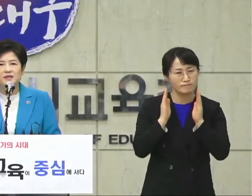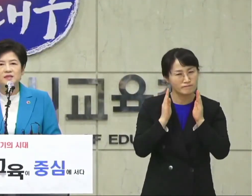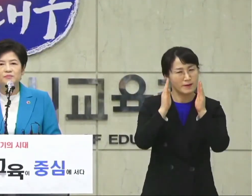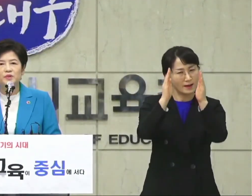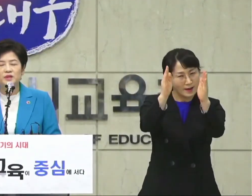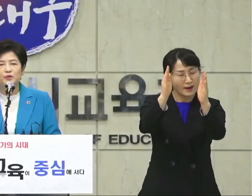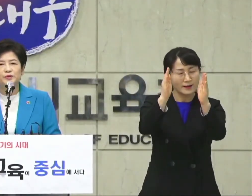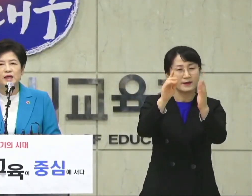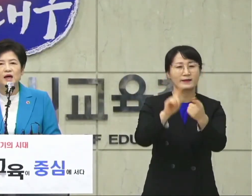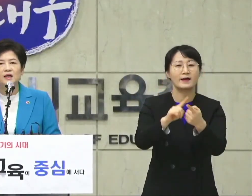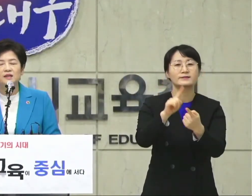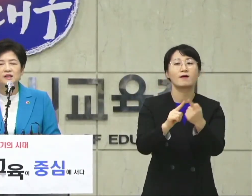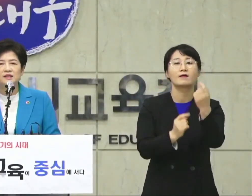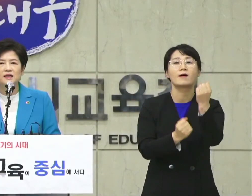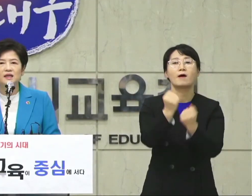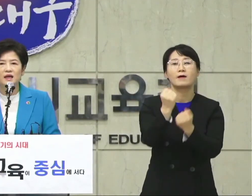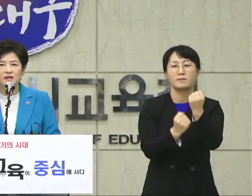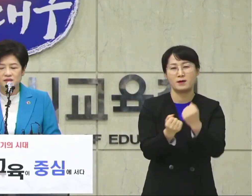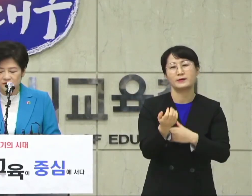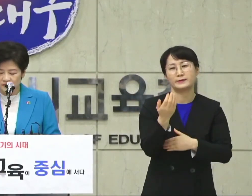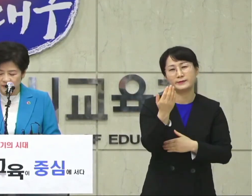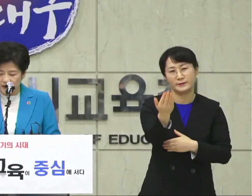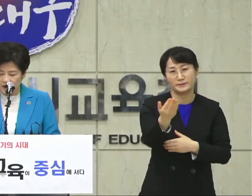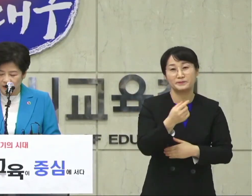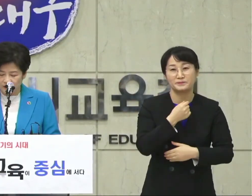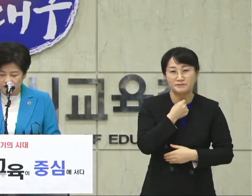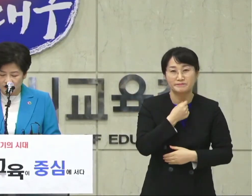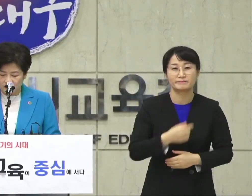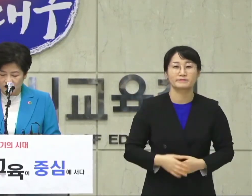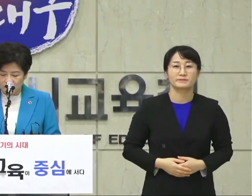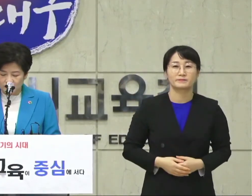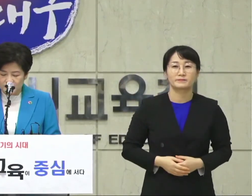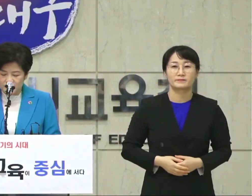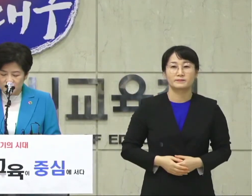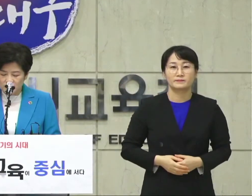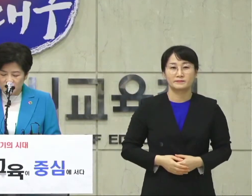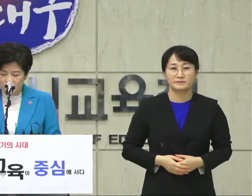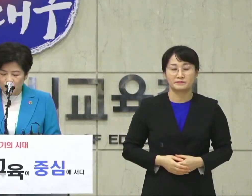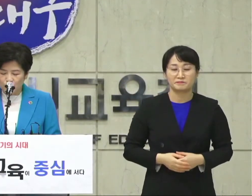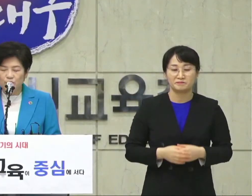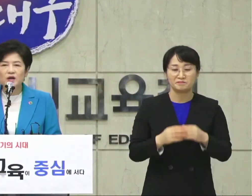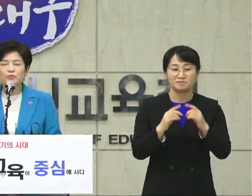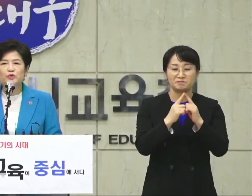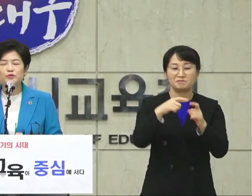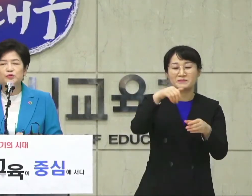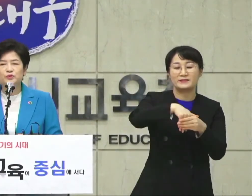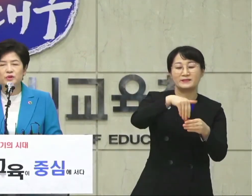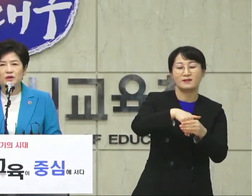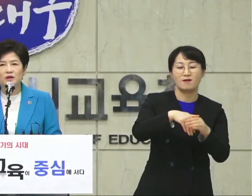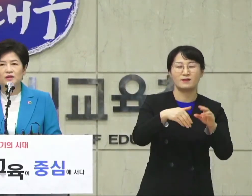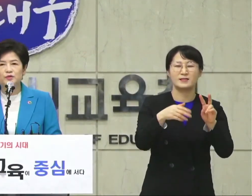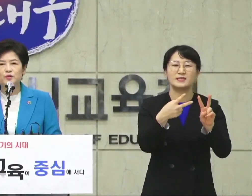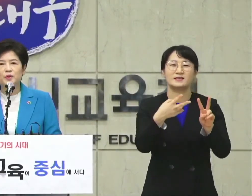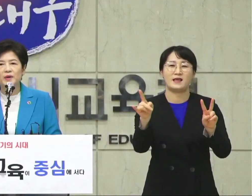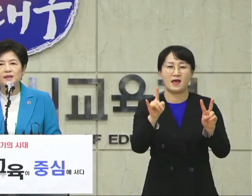나아갈 길을 말씀드리고자 이 자리에 섰습니다. 민선 2대